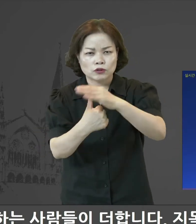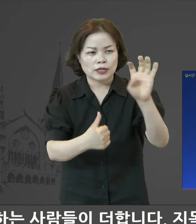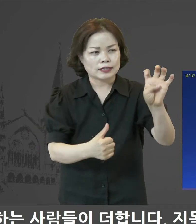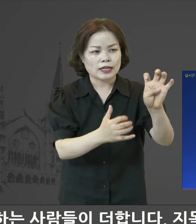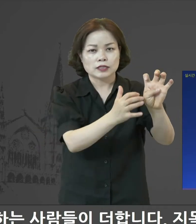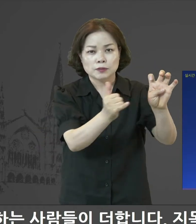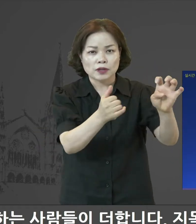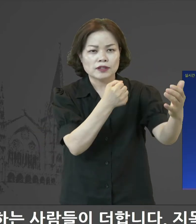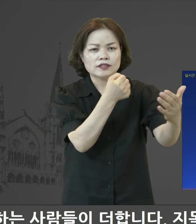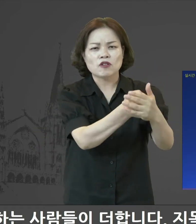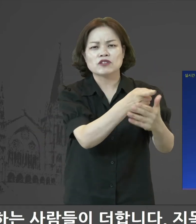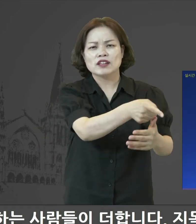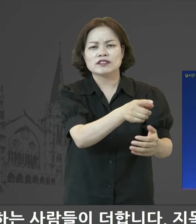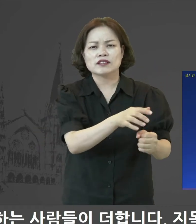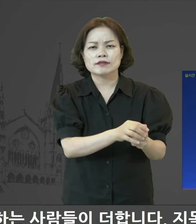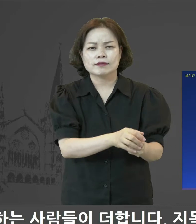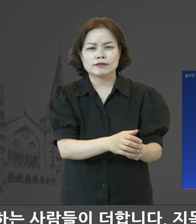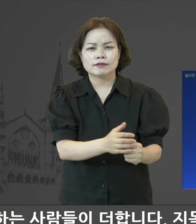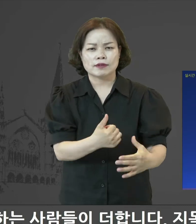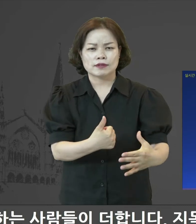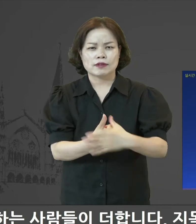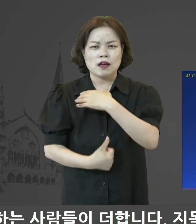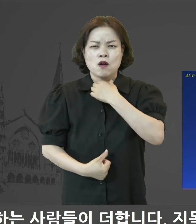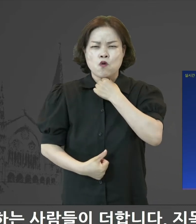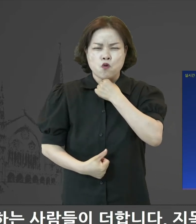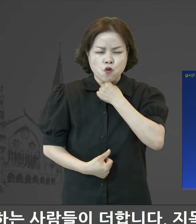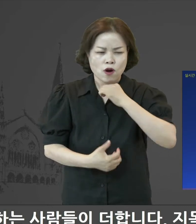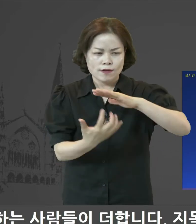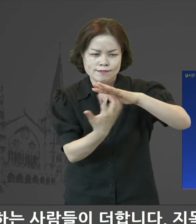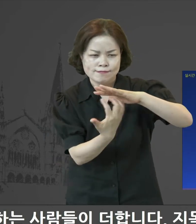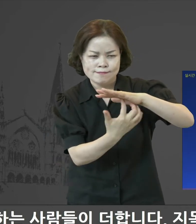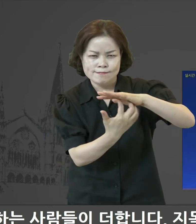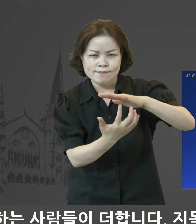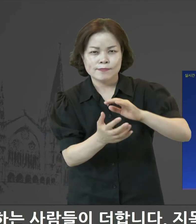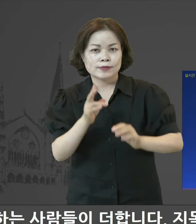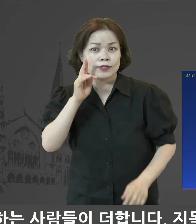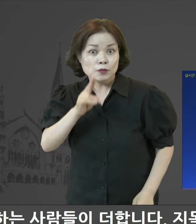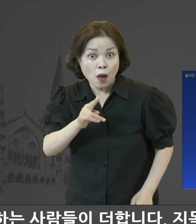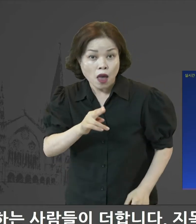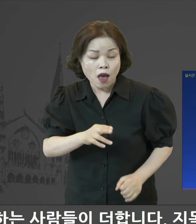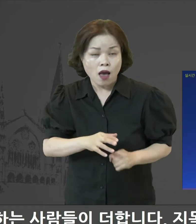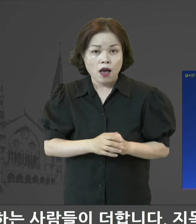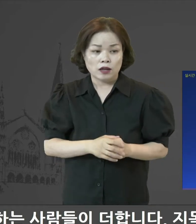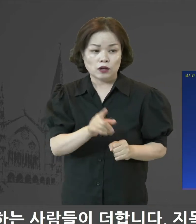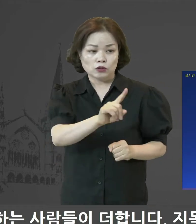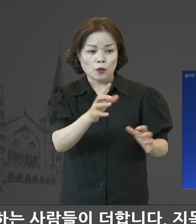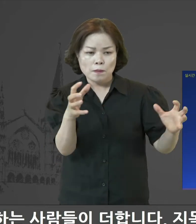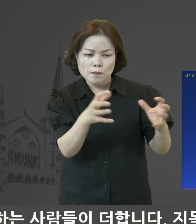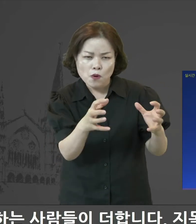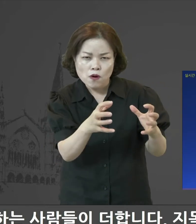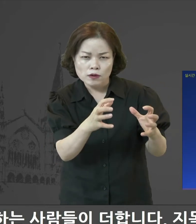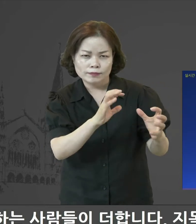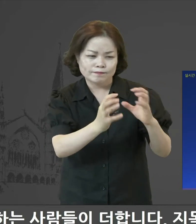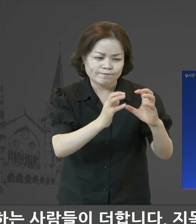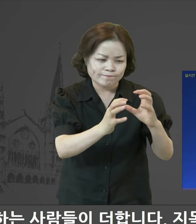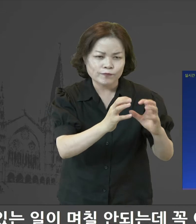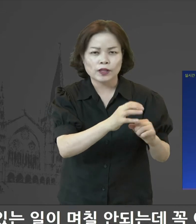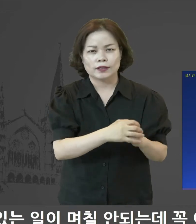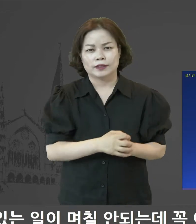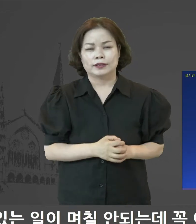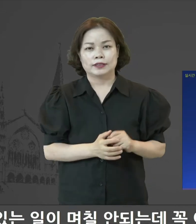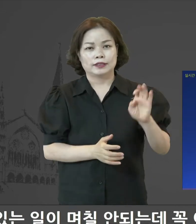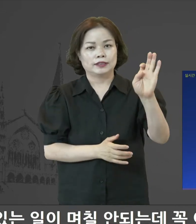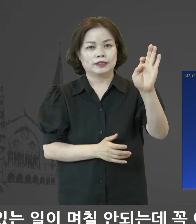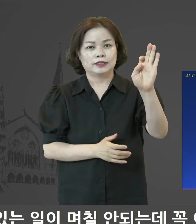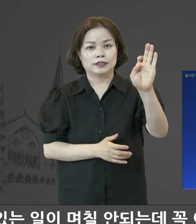결단을 했으니 그 살기가 얼마나 등등했겠습니까? 자, 어떤 모의를 했는지 14절